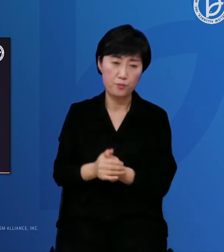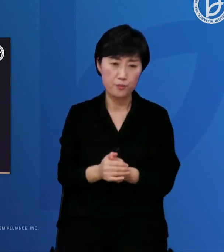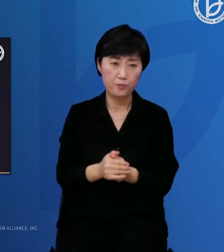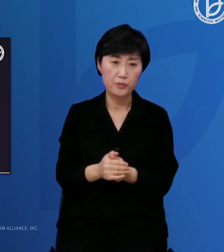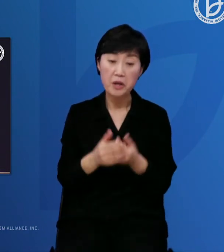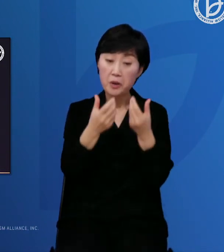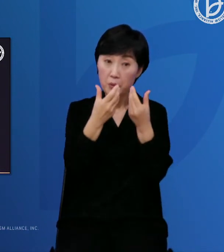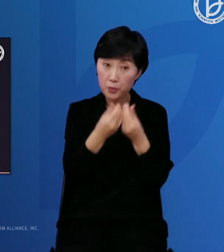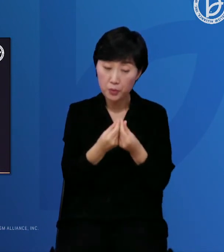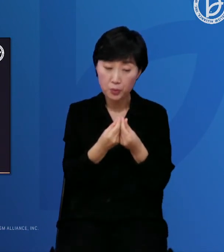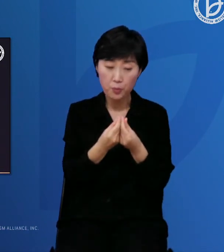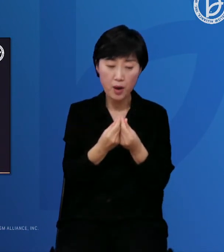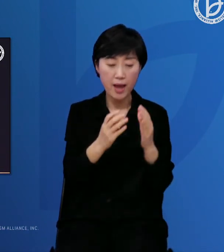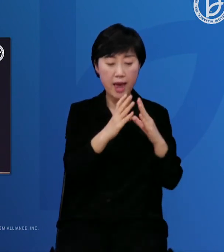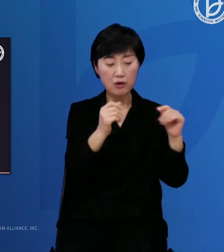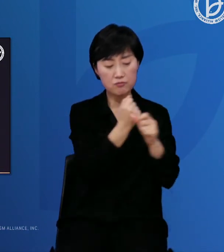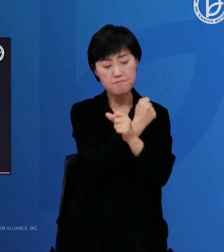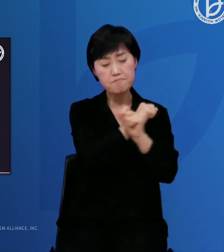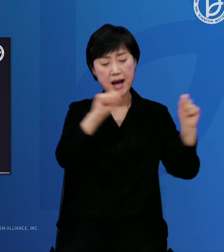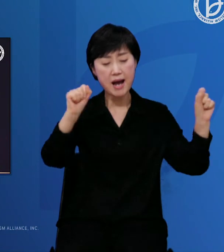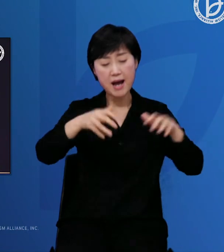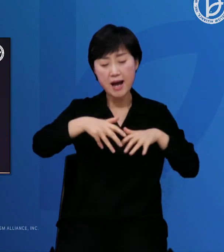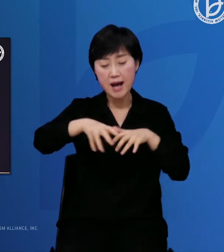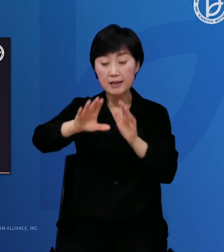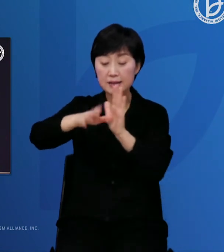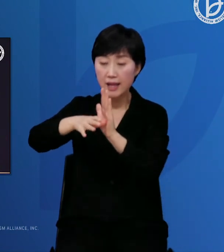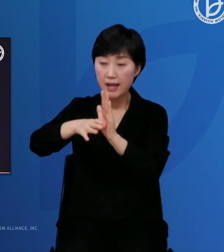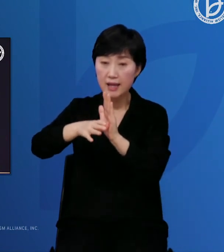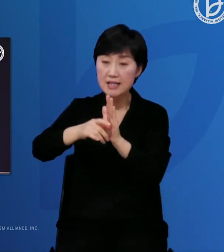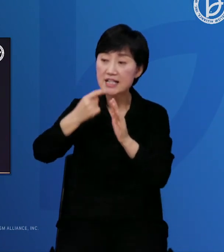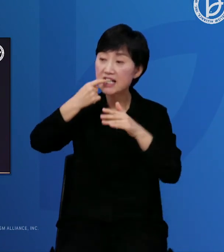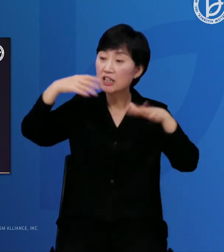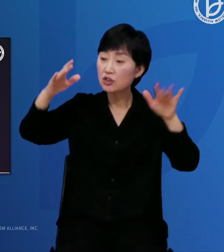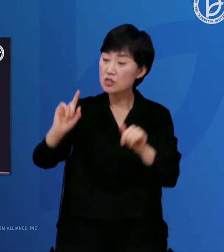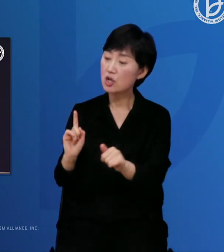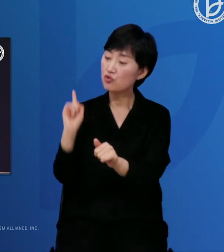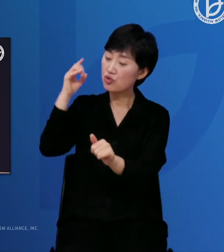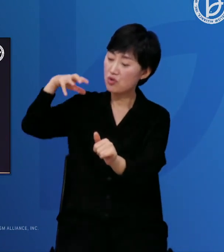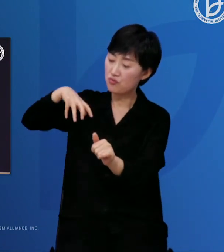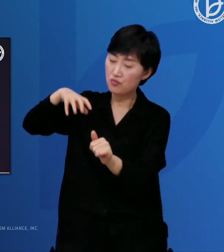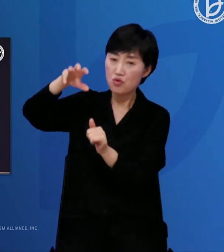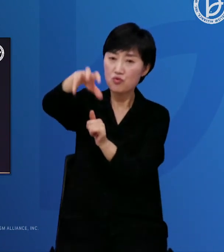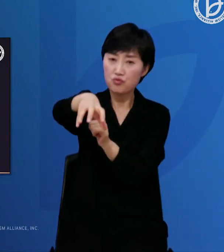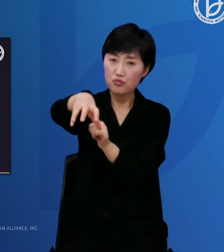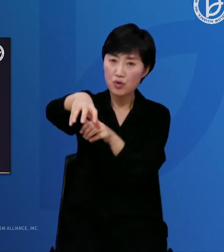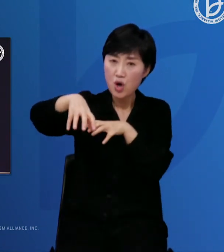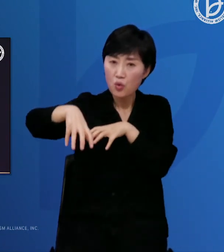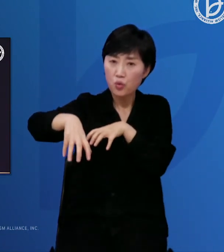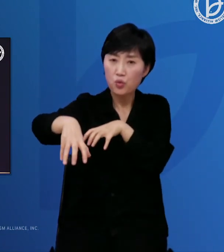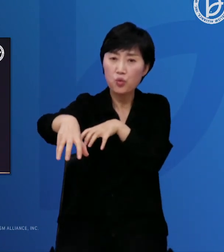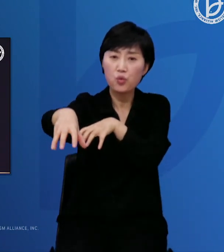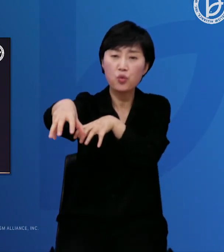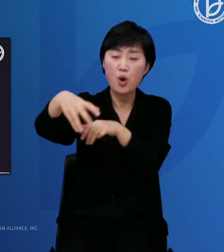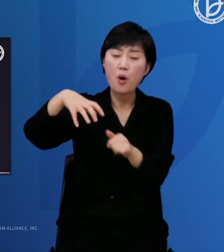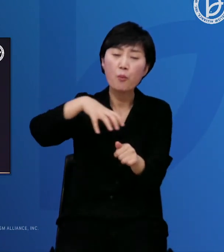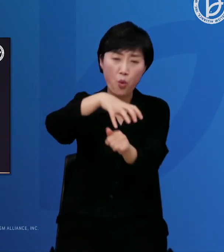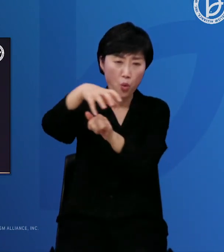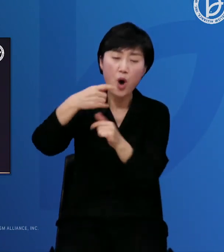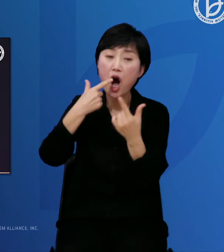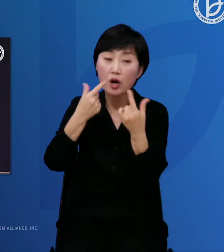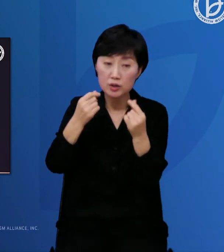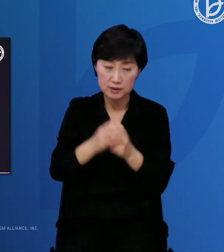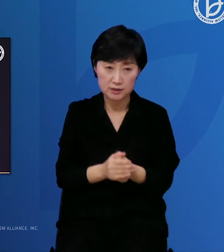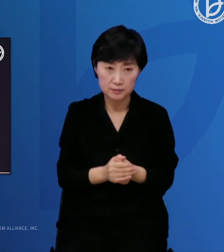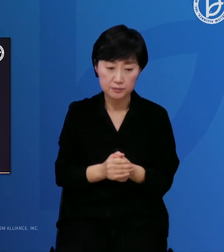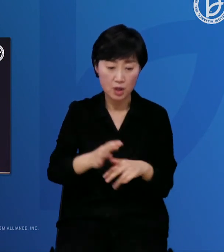that God sent his ministering angels before Moses to work ahead of him and sent the angels to work behind him. 열왕기하 19장 35절에